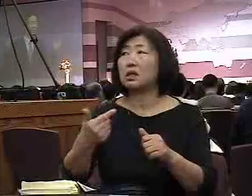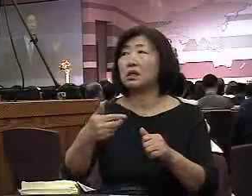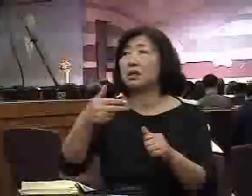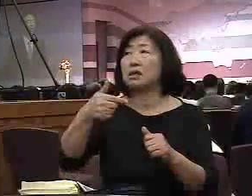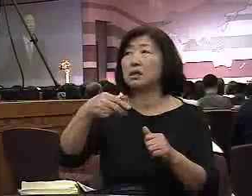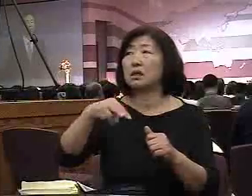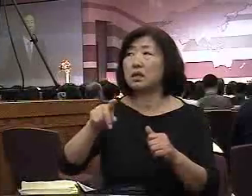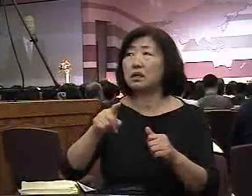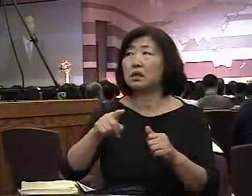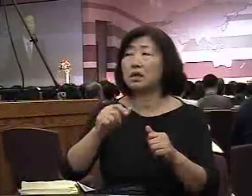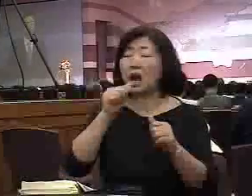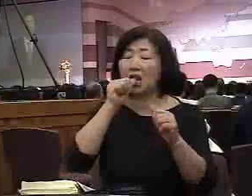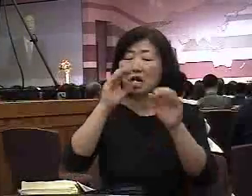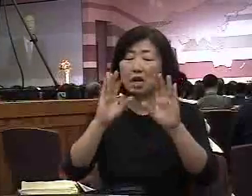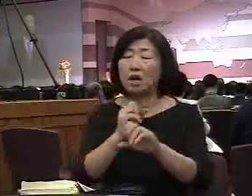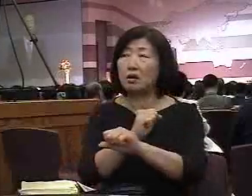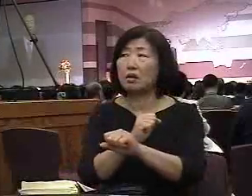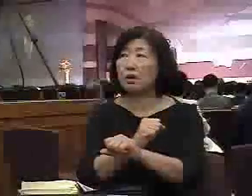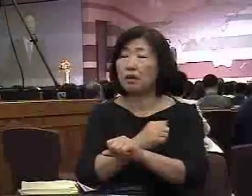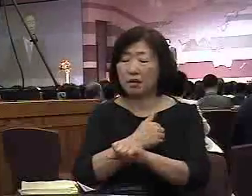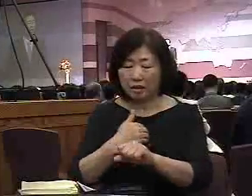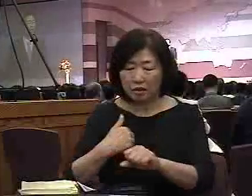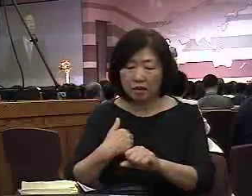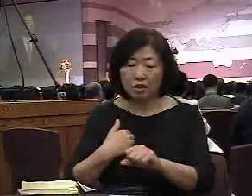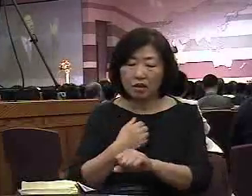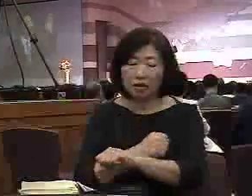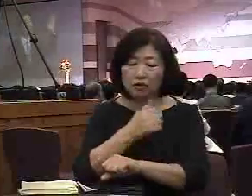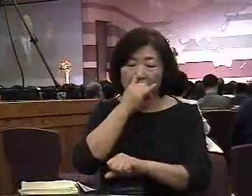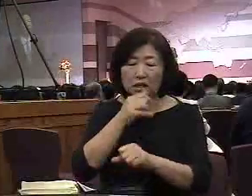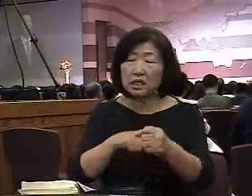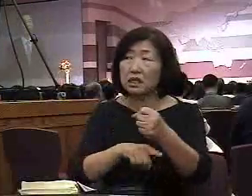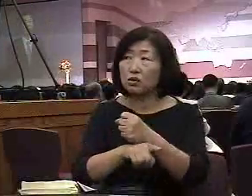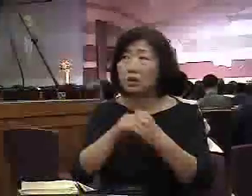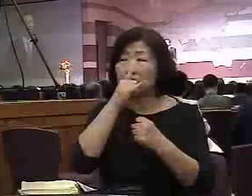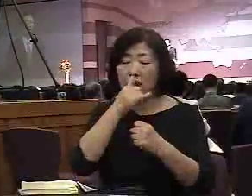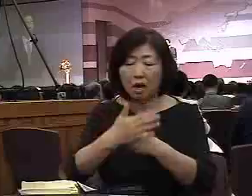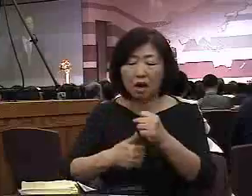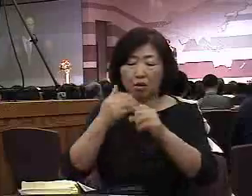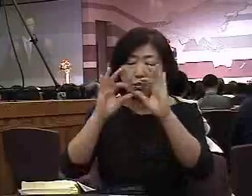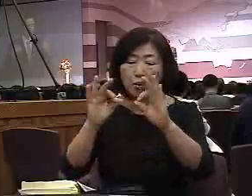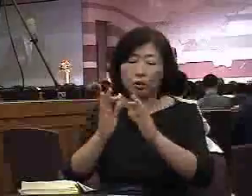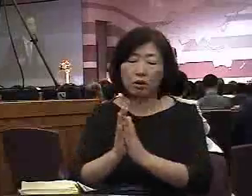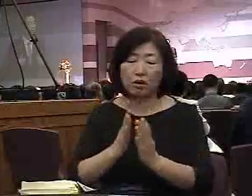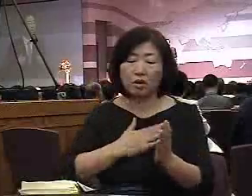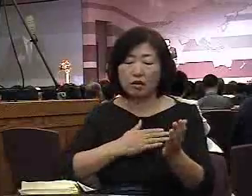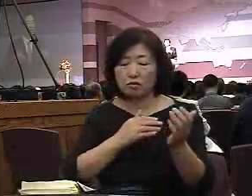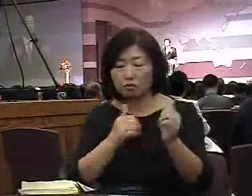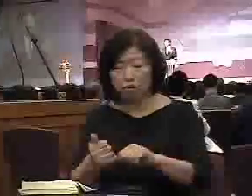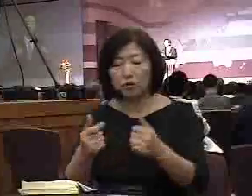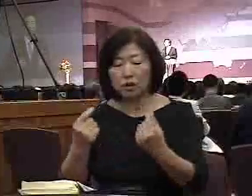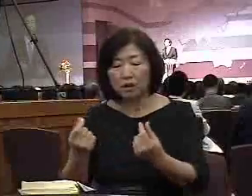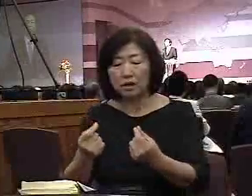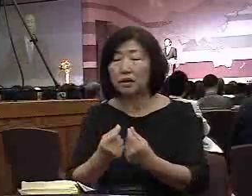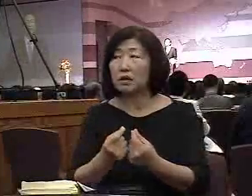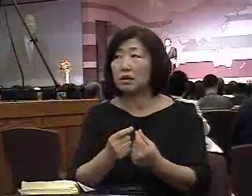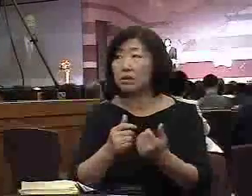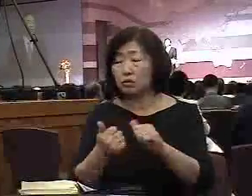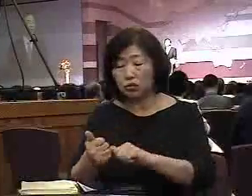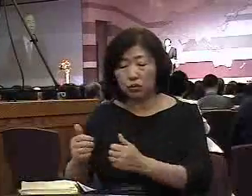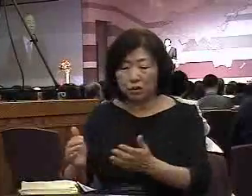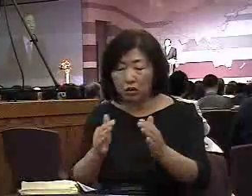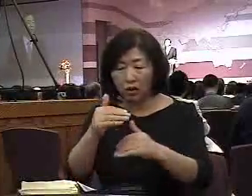옥살이를 그냥 당당하게 할 수 있었던 이유가 있었구나. 왜냐? 하나님을 보니까 나는 죽는 것 같은데, 죽는 길로